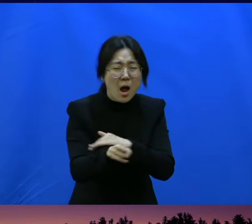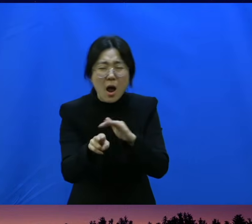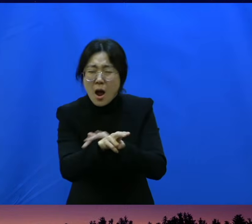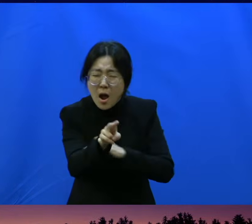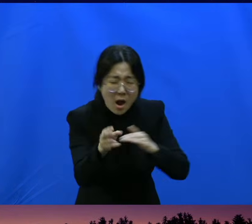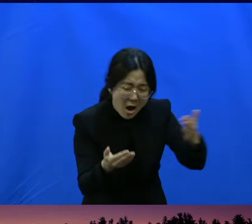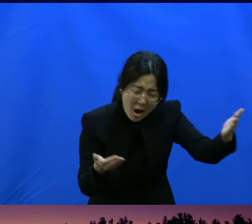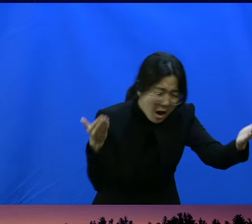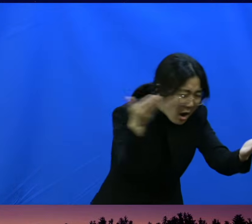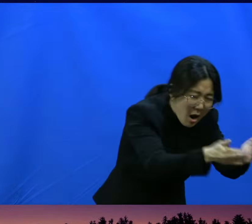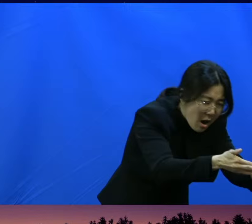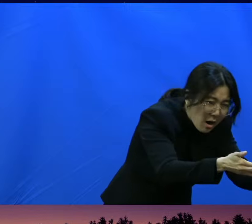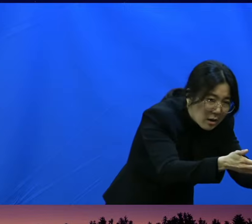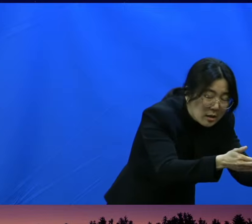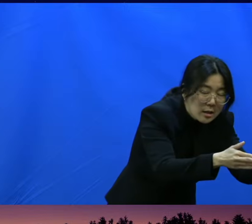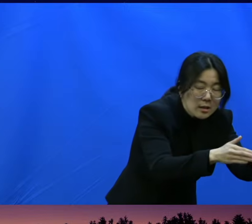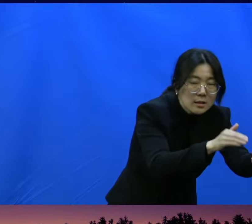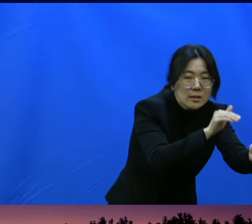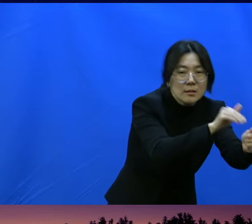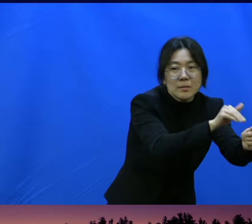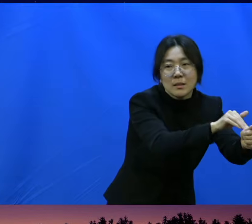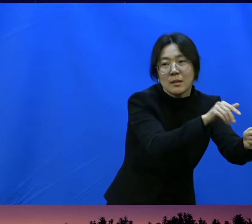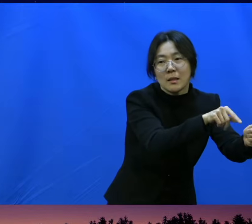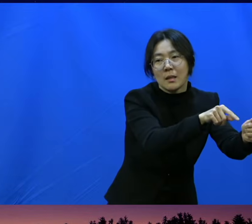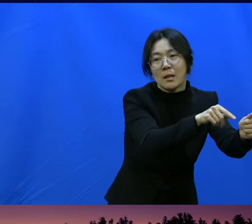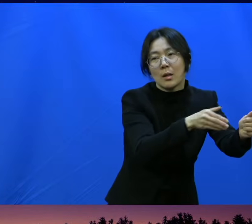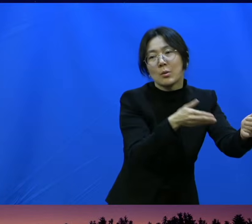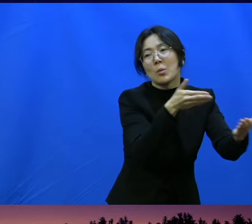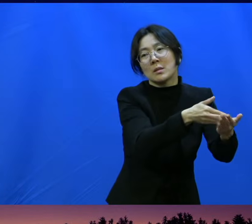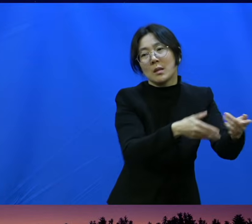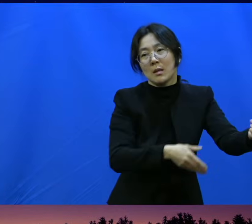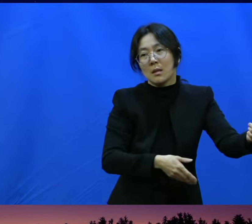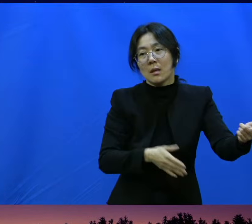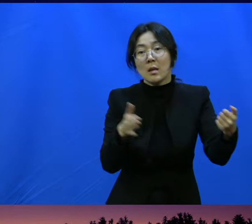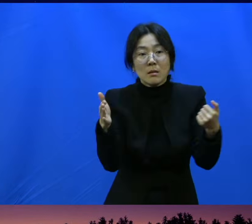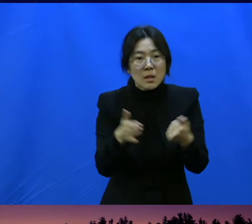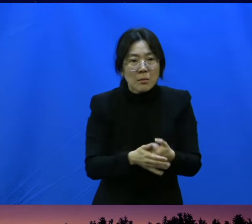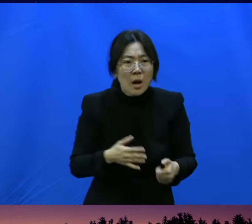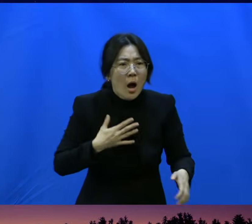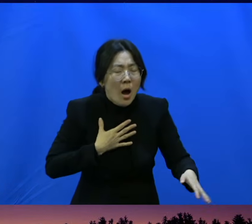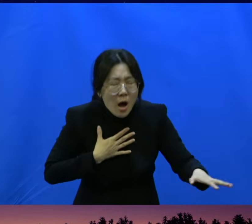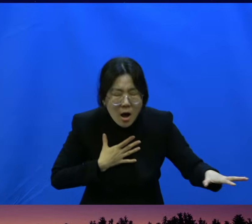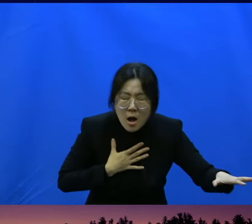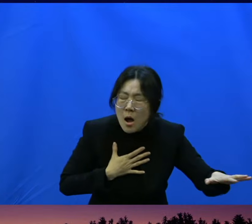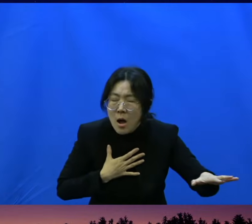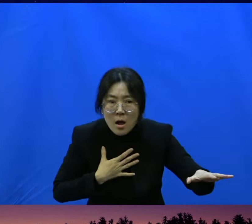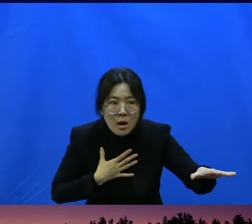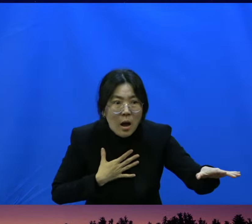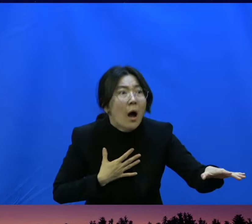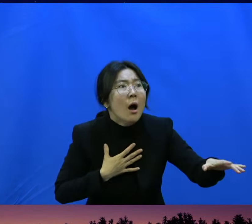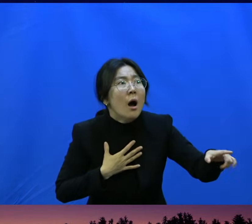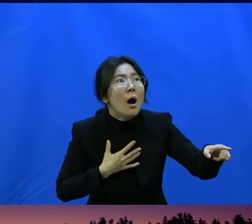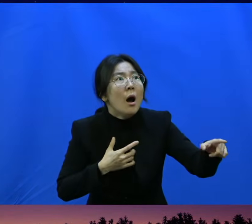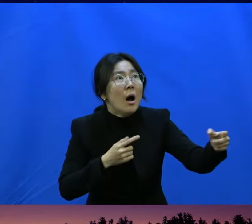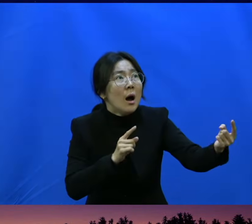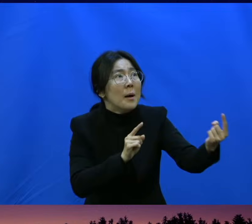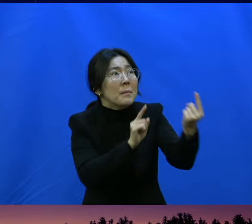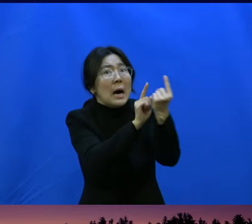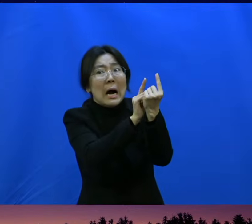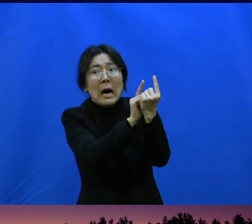왜 다윗은 갑자기 할 수 없어요? 미친 척을 하죠. 그죠? 잘 유명한 사람 아기스 왕 앞에 미친 척이에요.